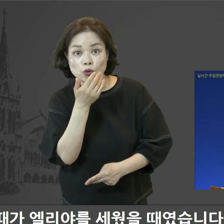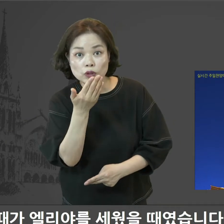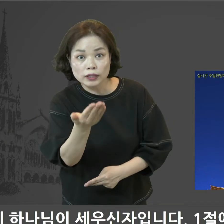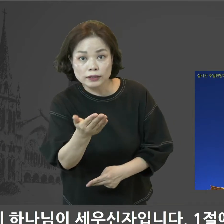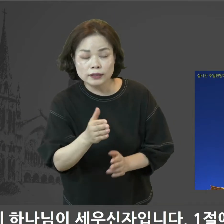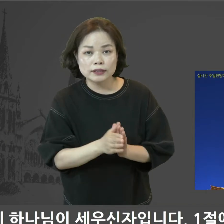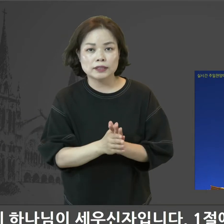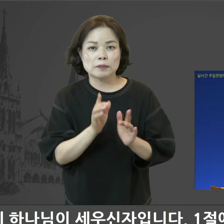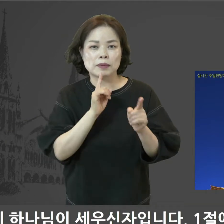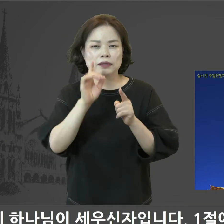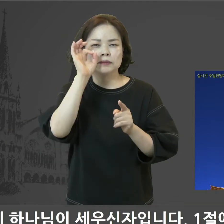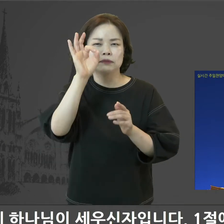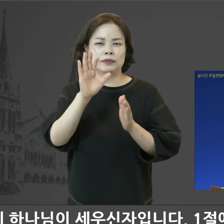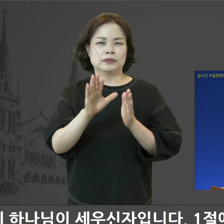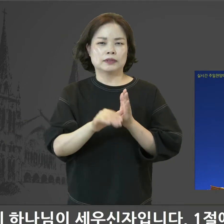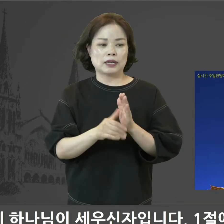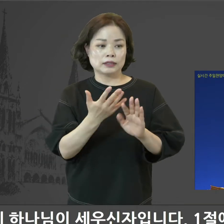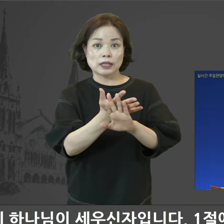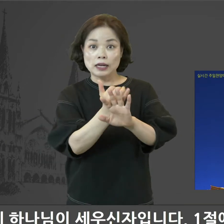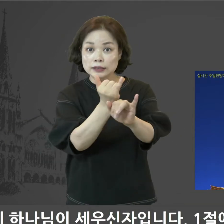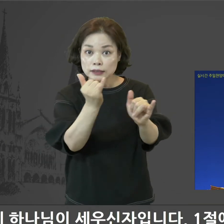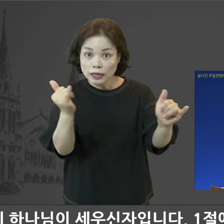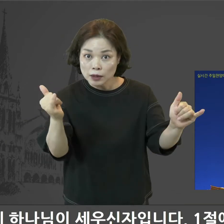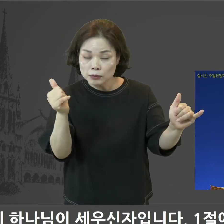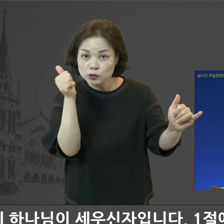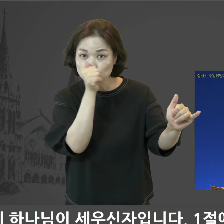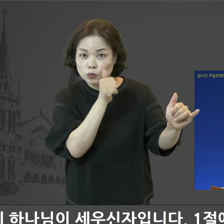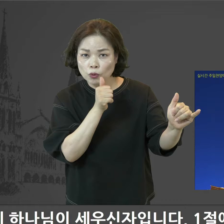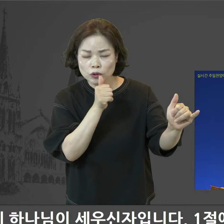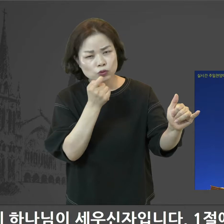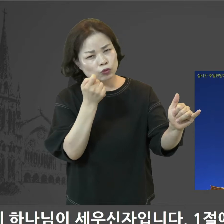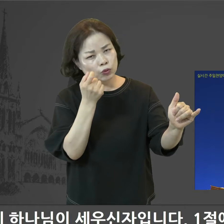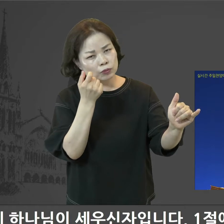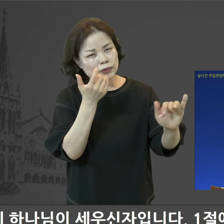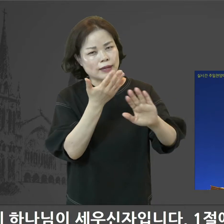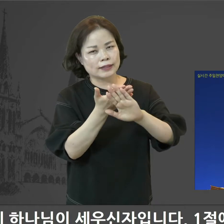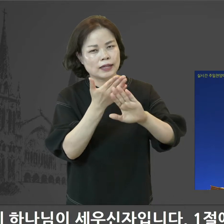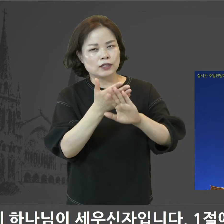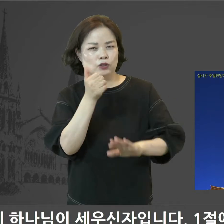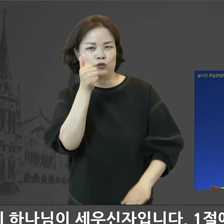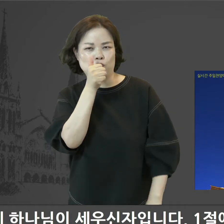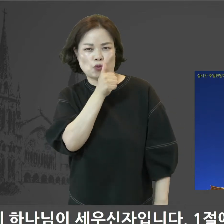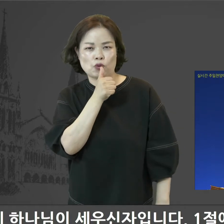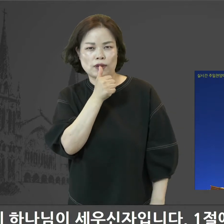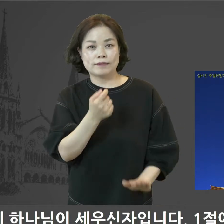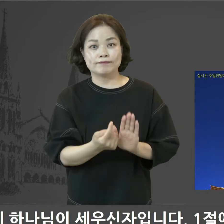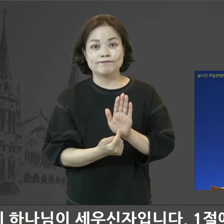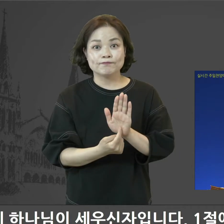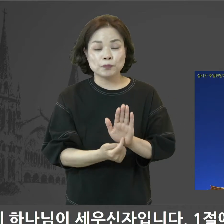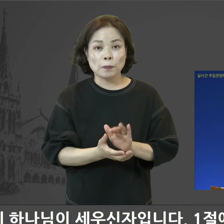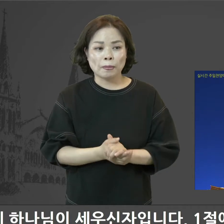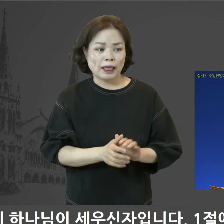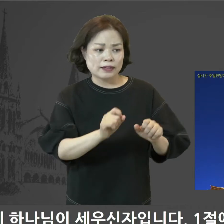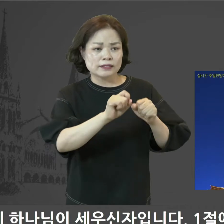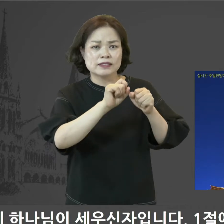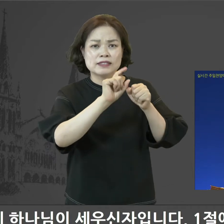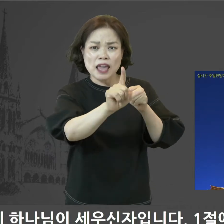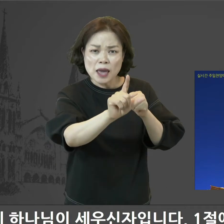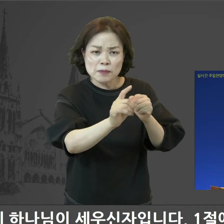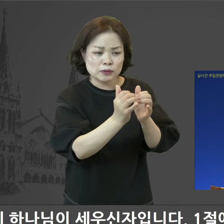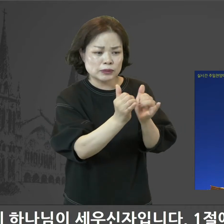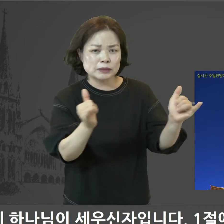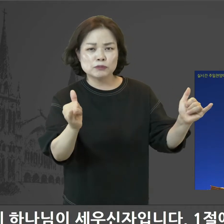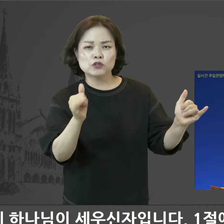보았을 때, 이 말씀을 보았을 때 다른 사람을 소개할 때와는 조금 다르게 소개하고 있는 것 같습니다. 대부분의 인물들을